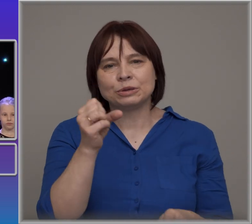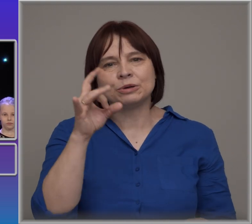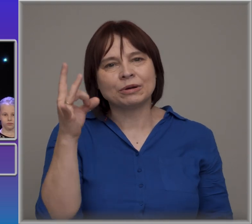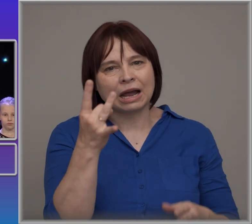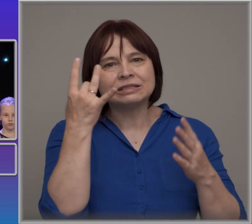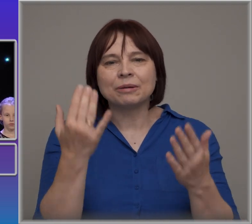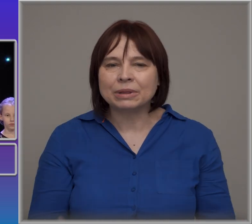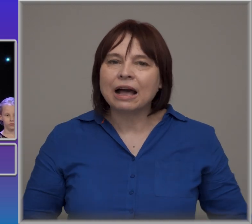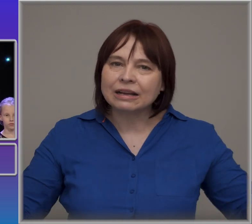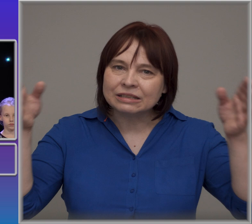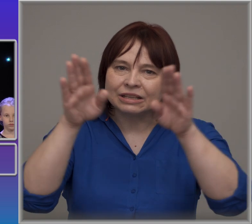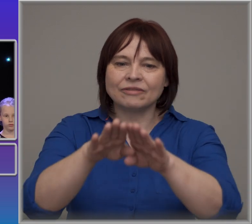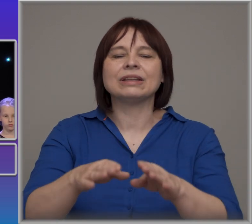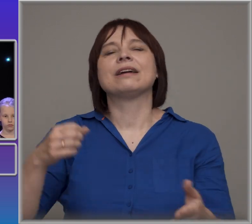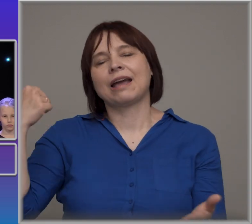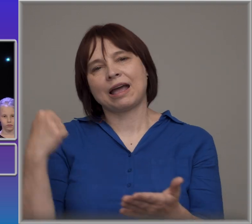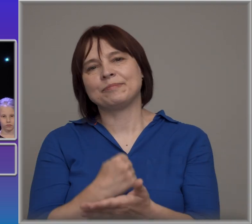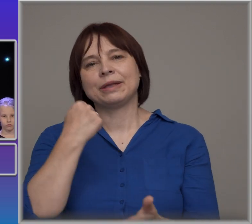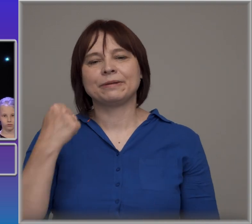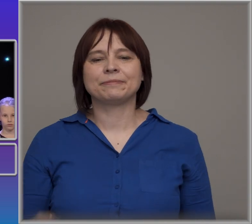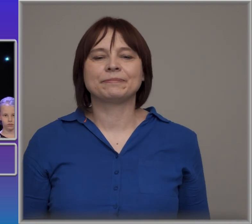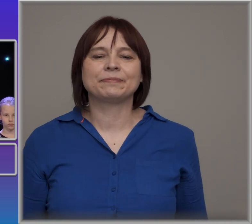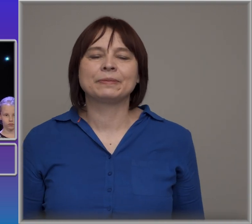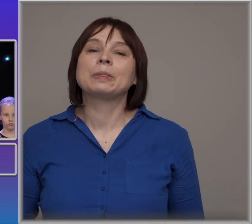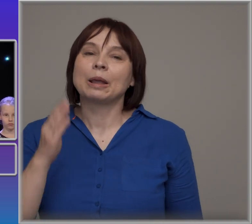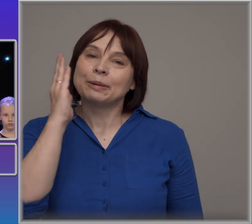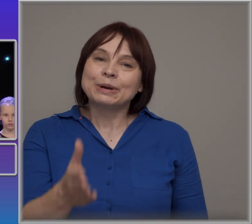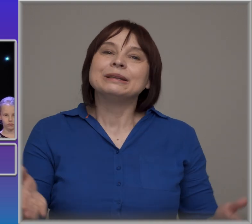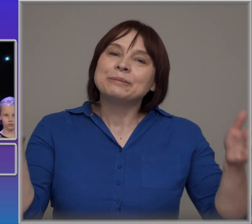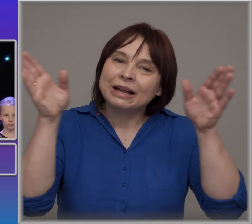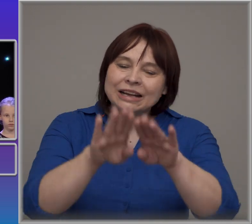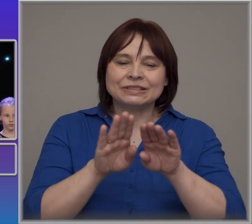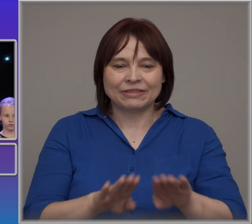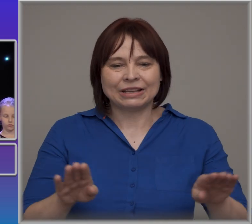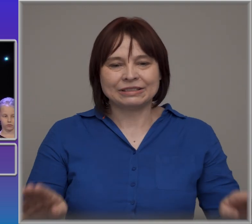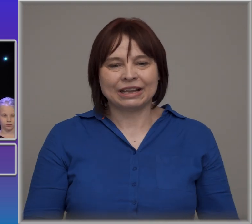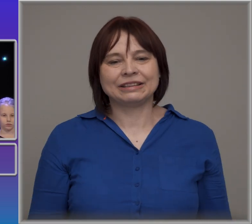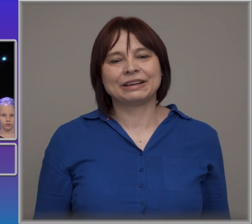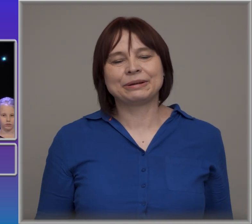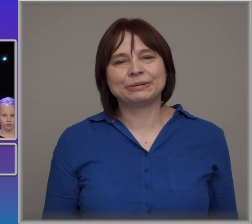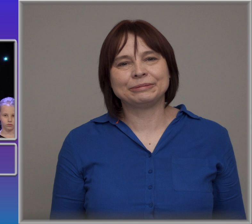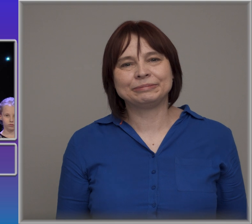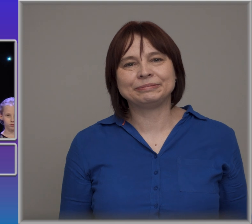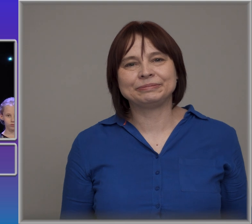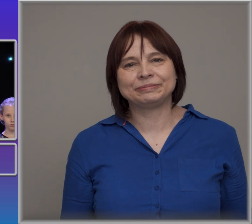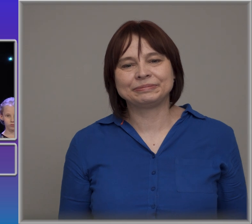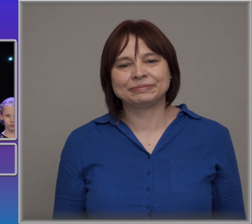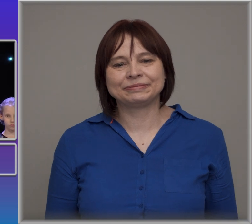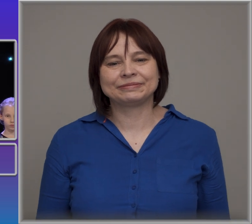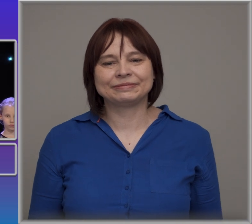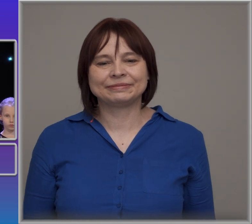будет атмосфера мира, радости, праведности, благословения и драгоценного